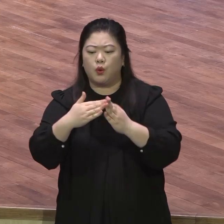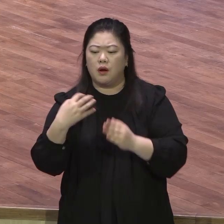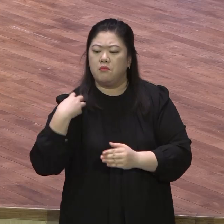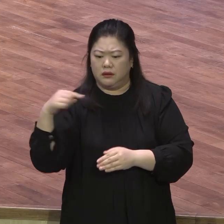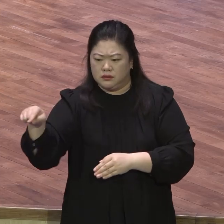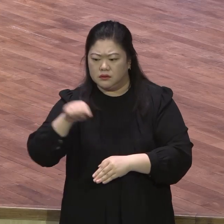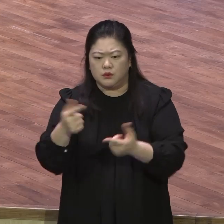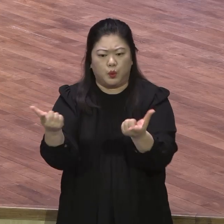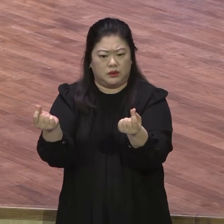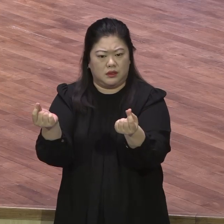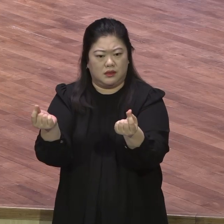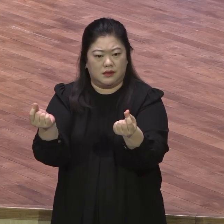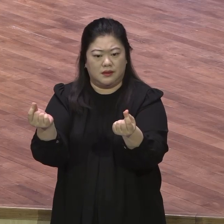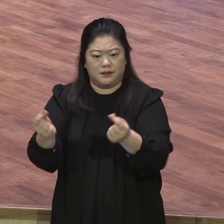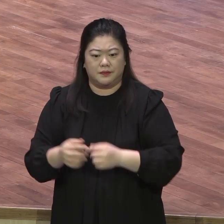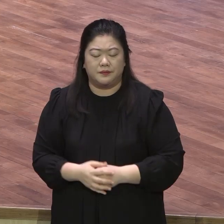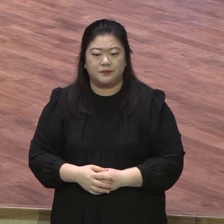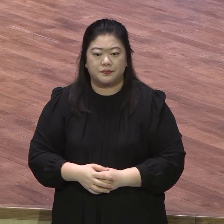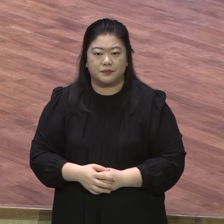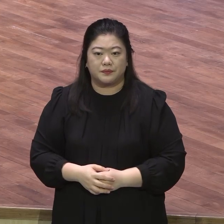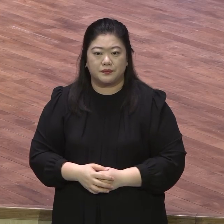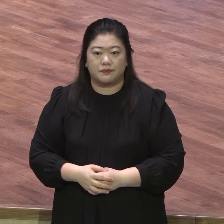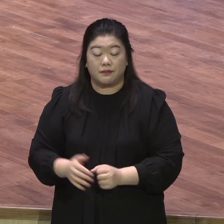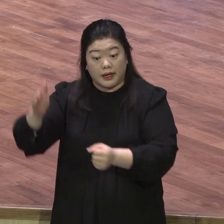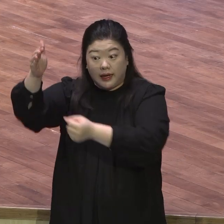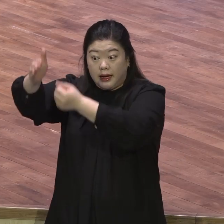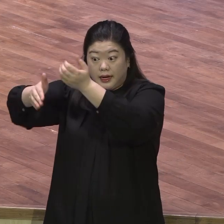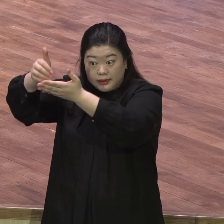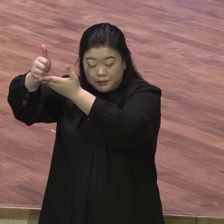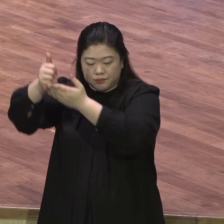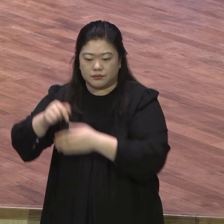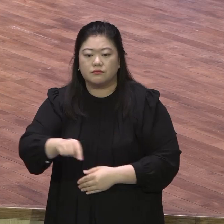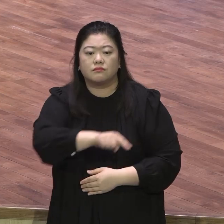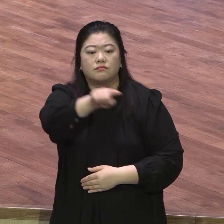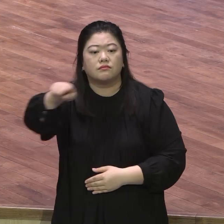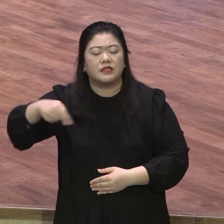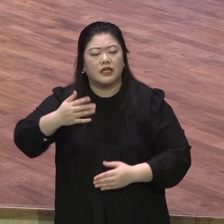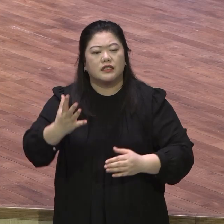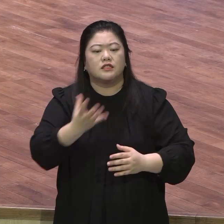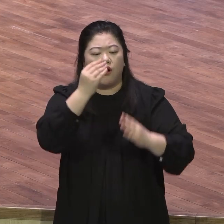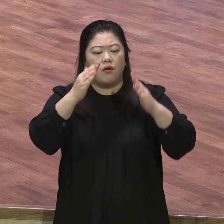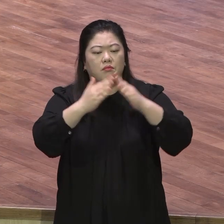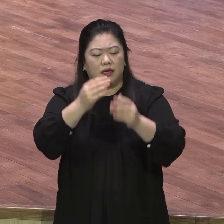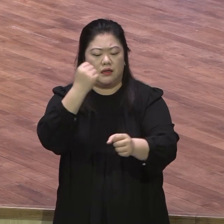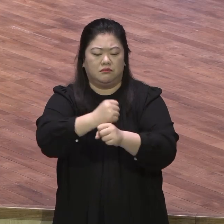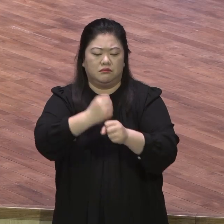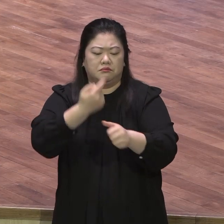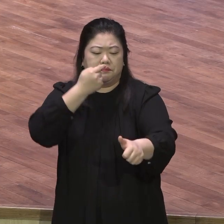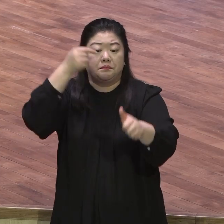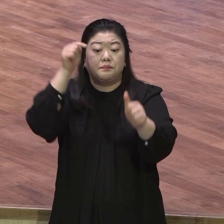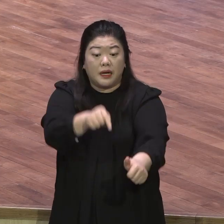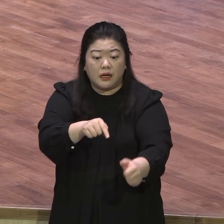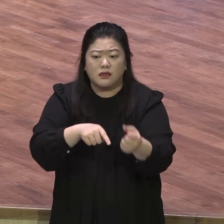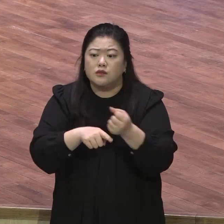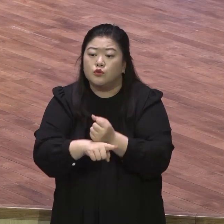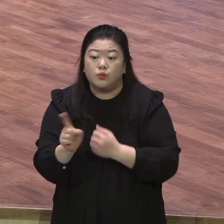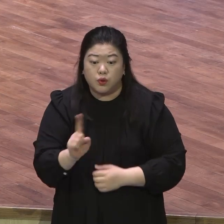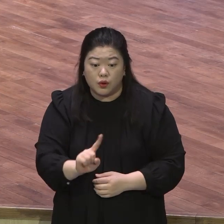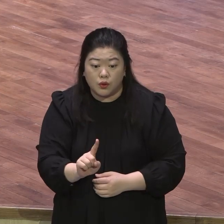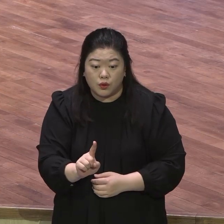보면 하나님께서 성막을 지어라 하신 이유가 정말 중요합니다. 내가